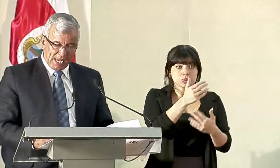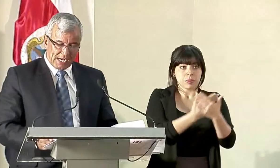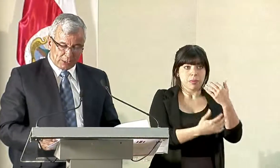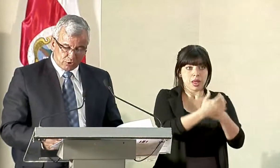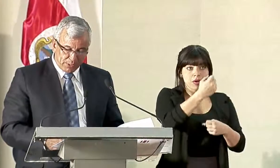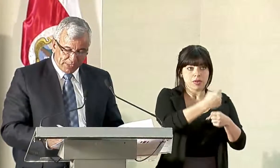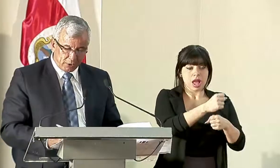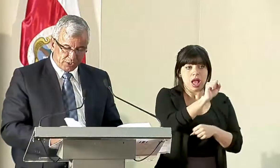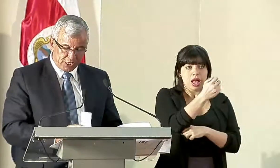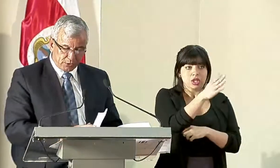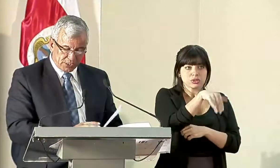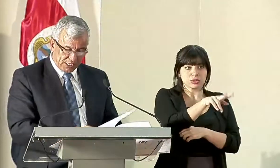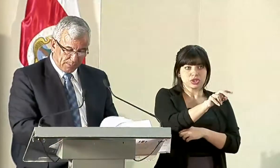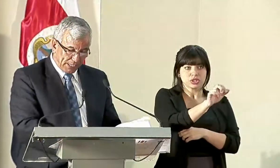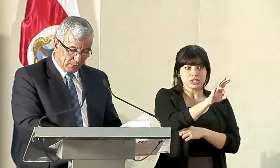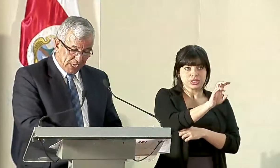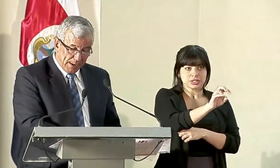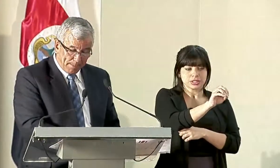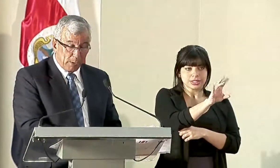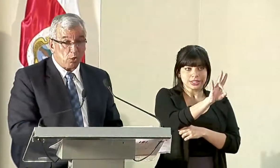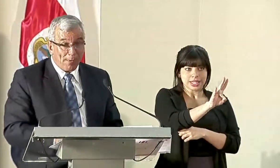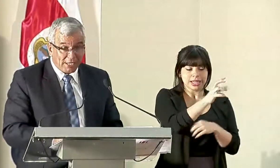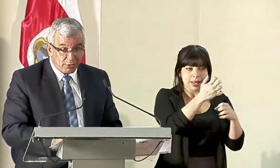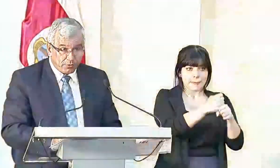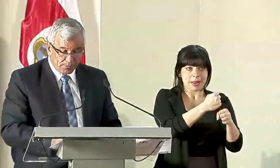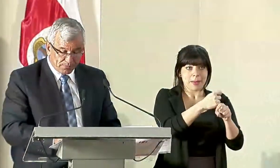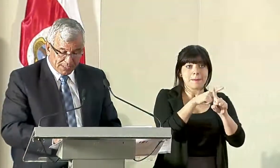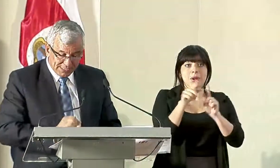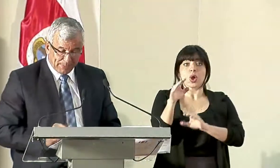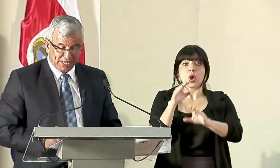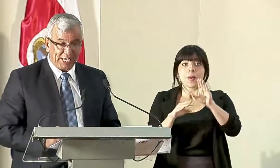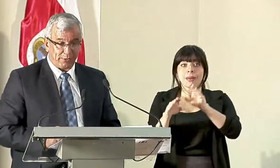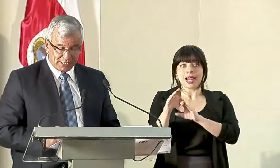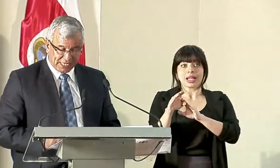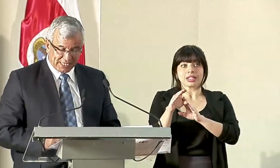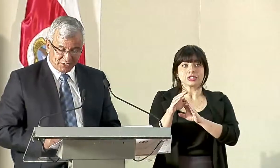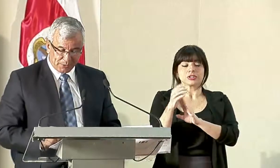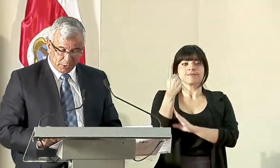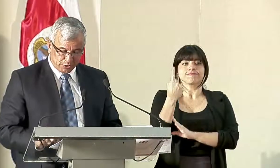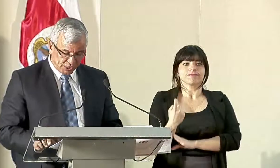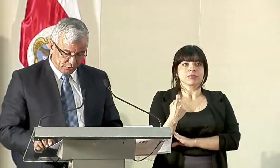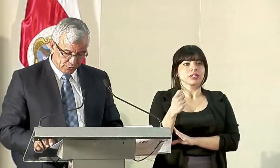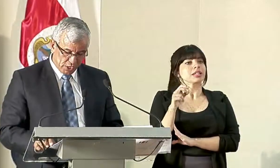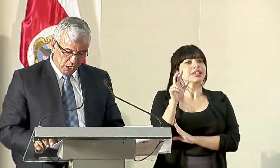manufacturera 14.207 empleos, pero en comercio se perdieron